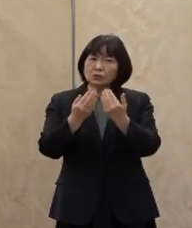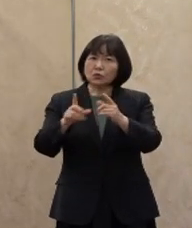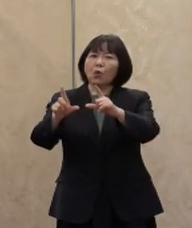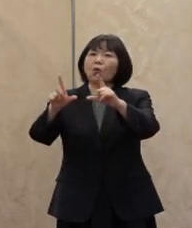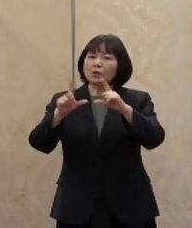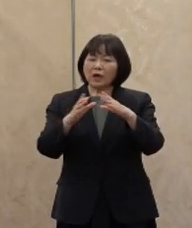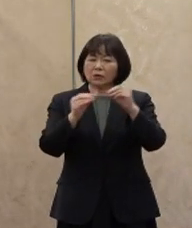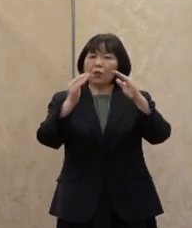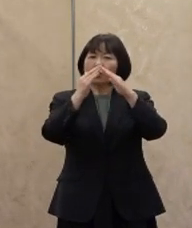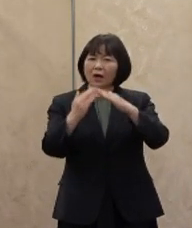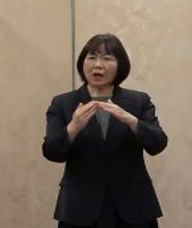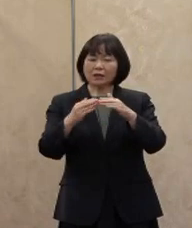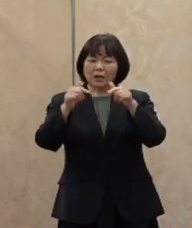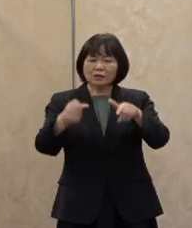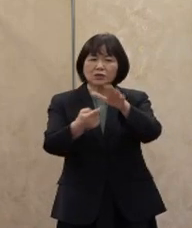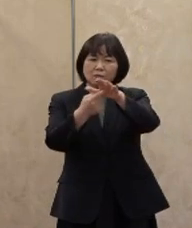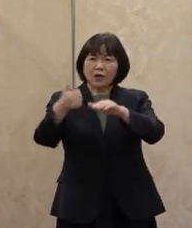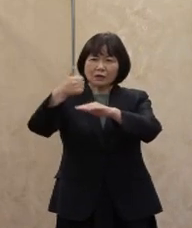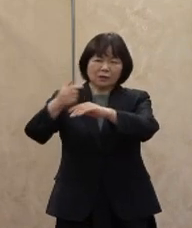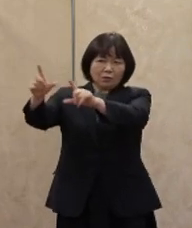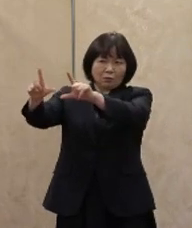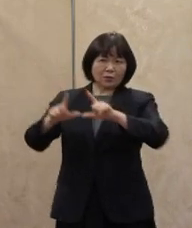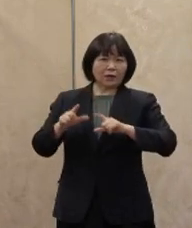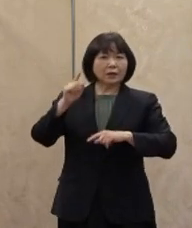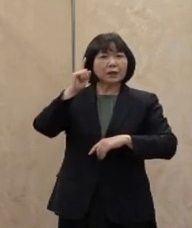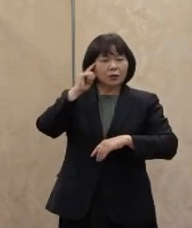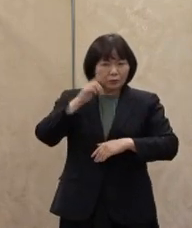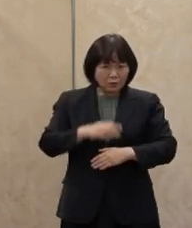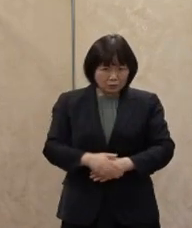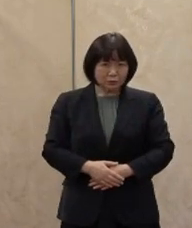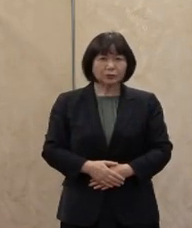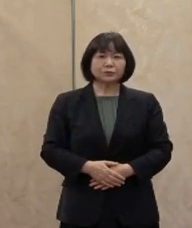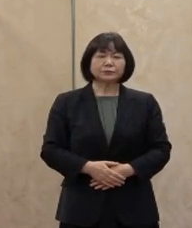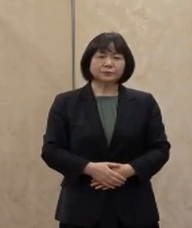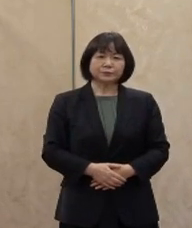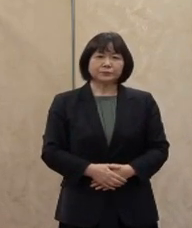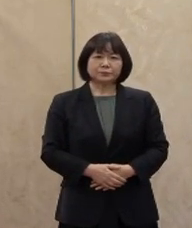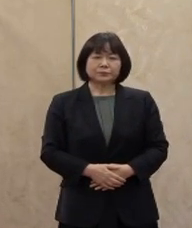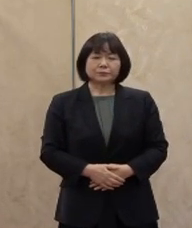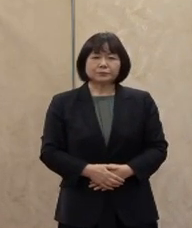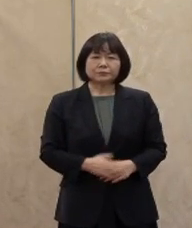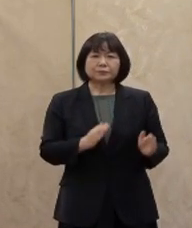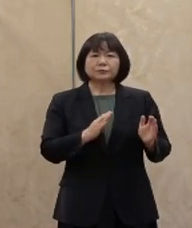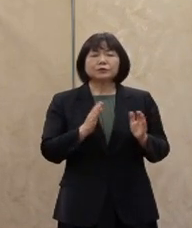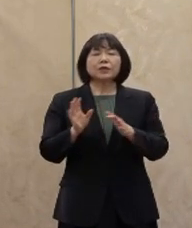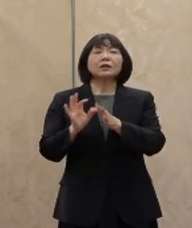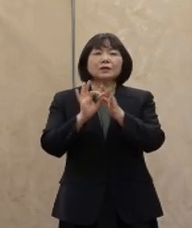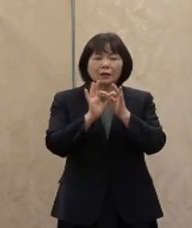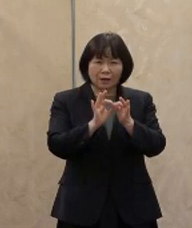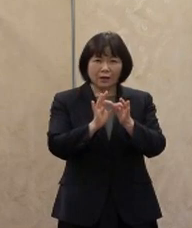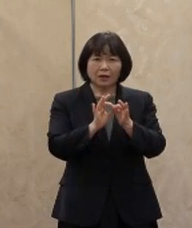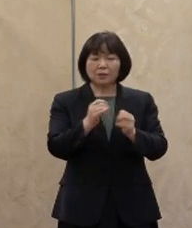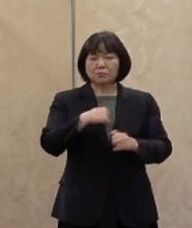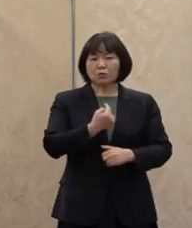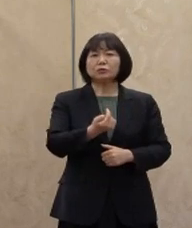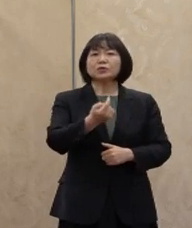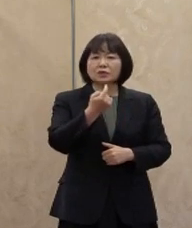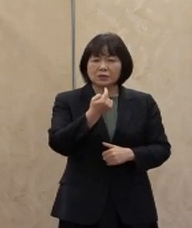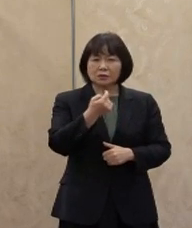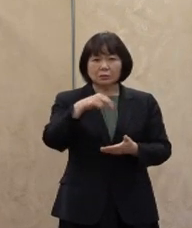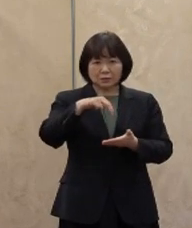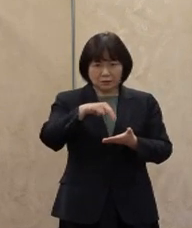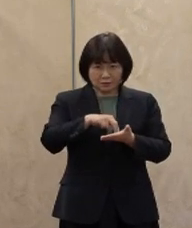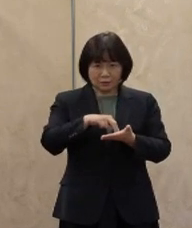国会で答弁されたということなので、医療関係者が含まれるということになるということだと思います。であるならば、僕自身とし